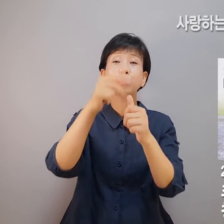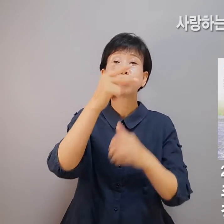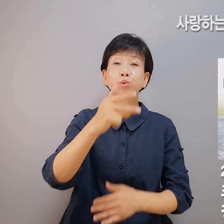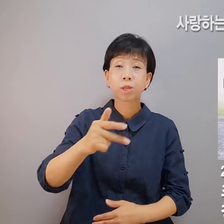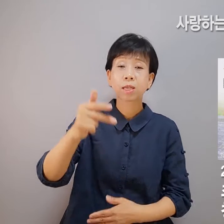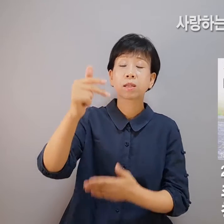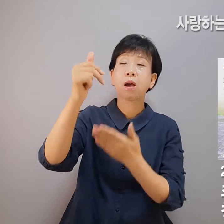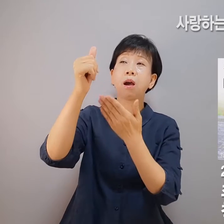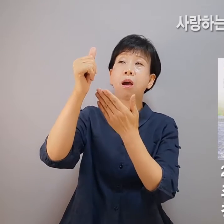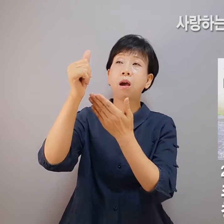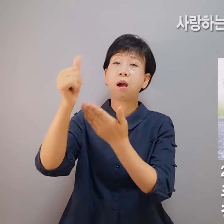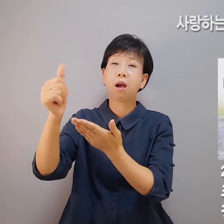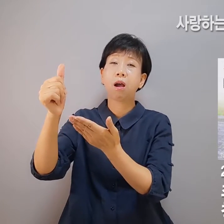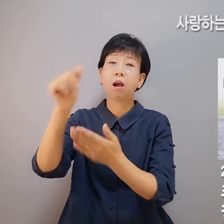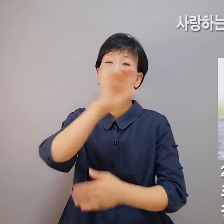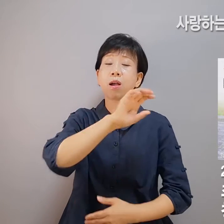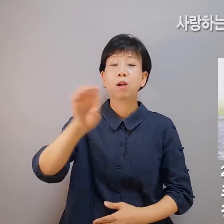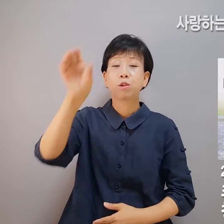구주께서